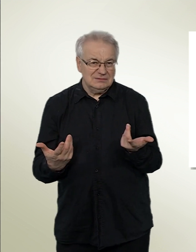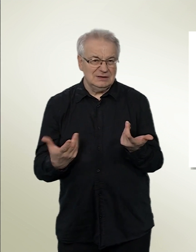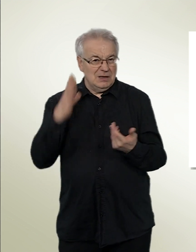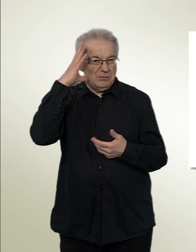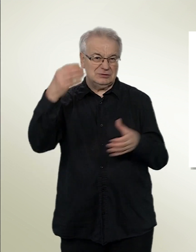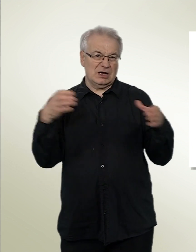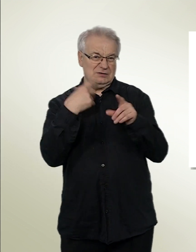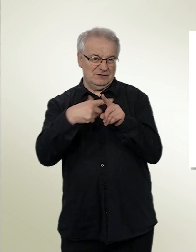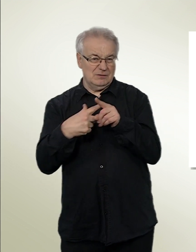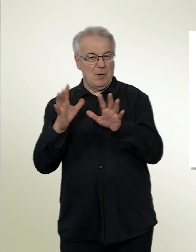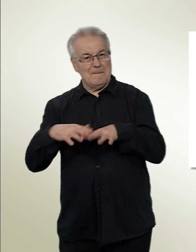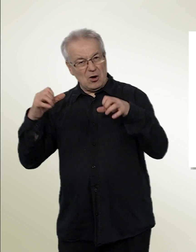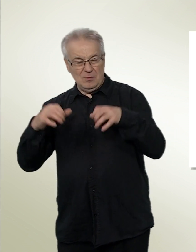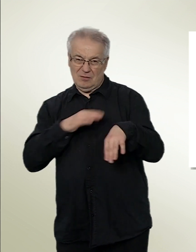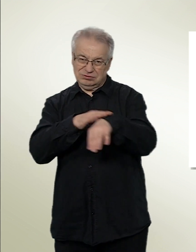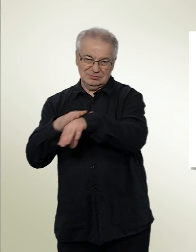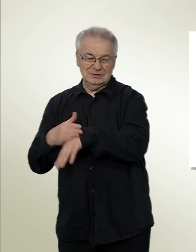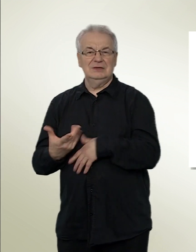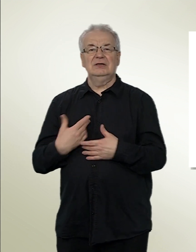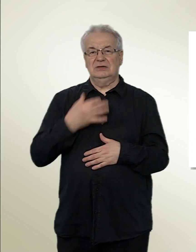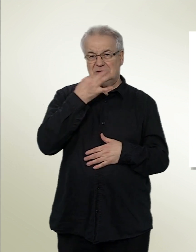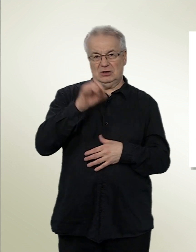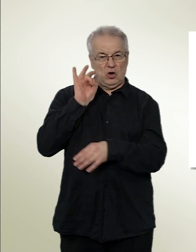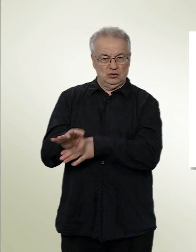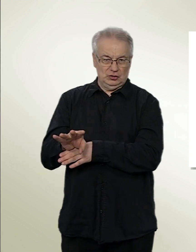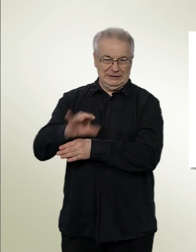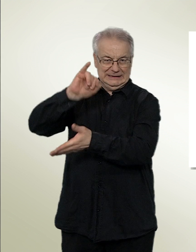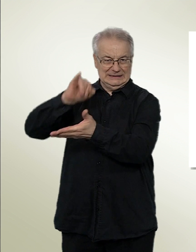pourquoi le Conseil fédéral et le Parlement vous recommandent de rejeter l'initiative.